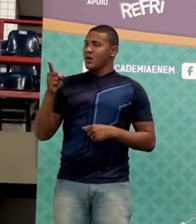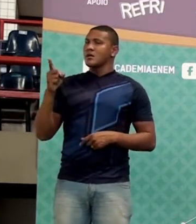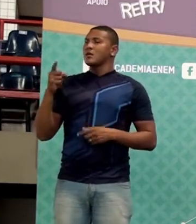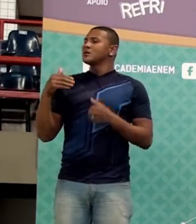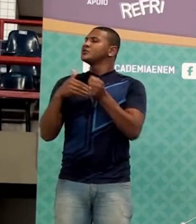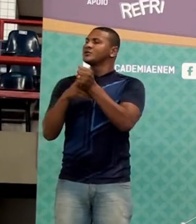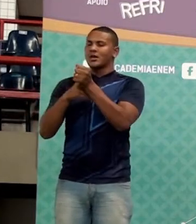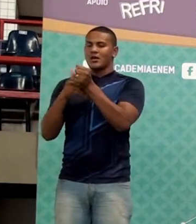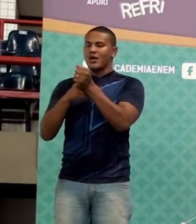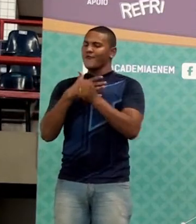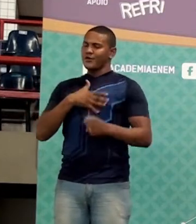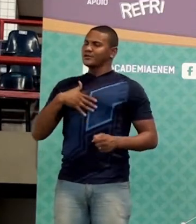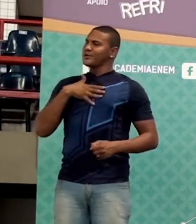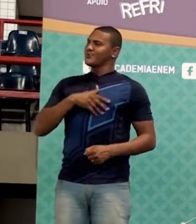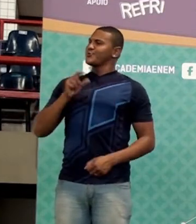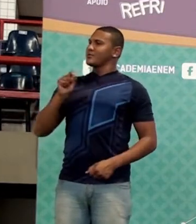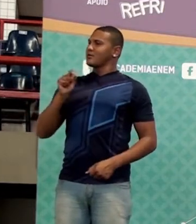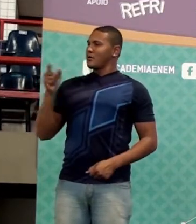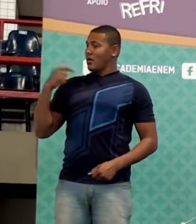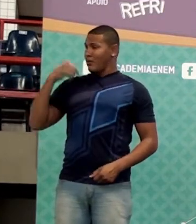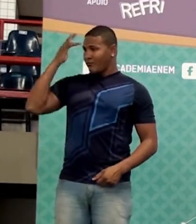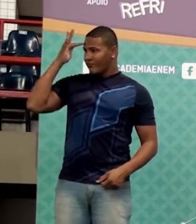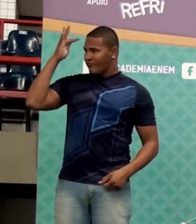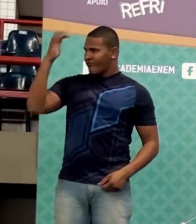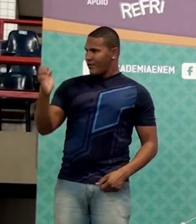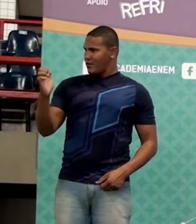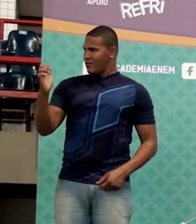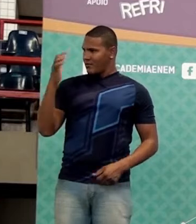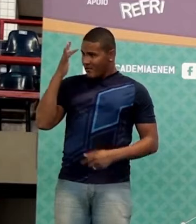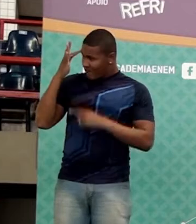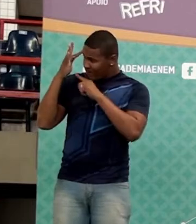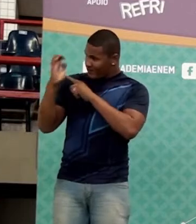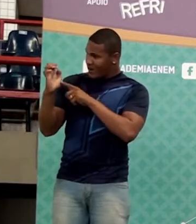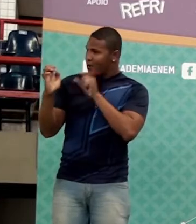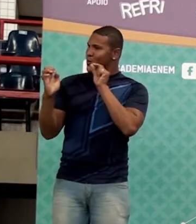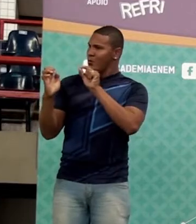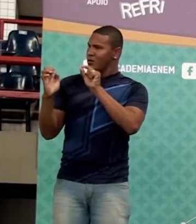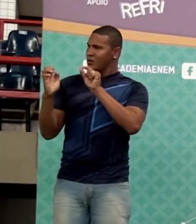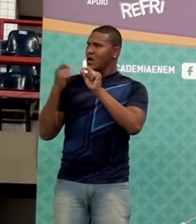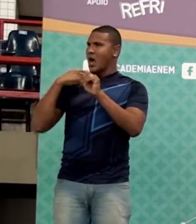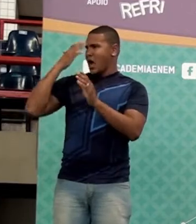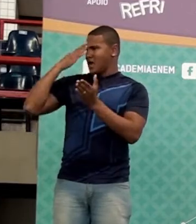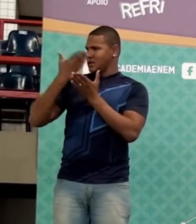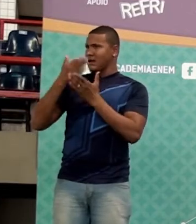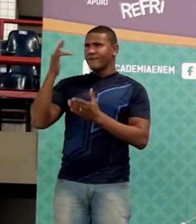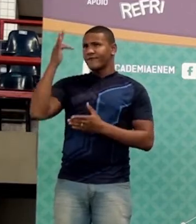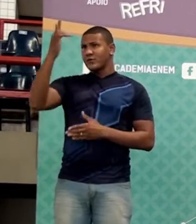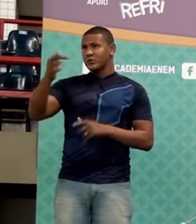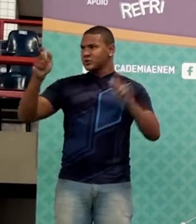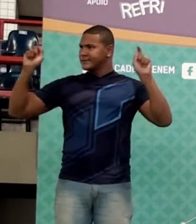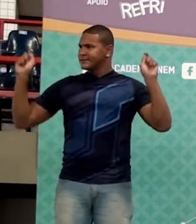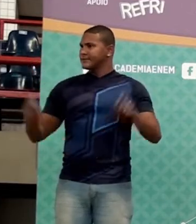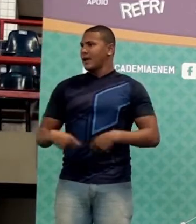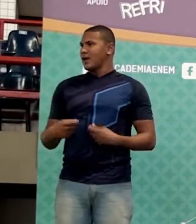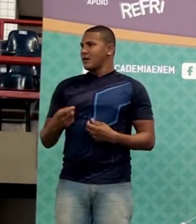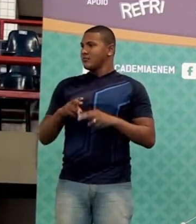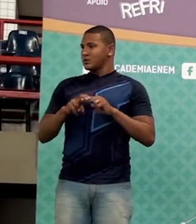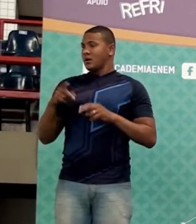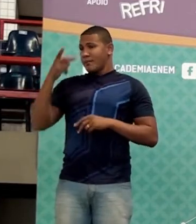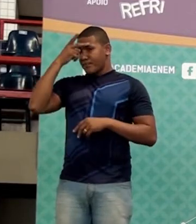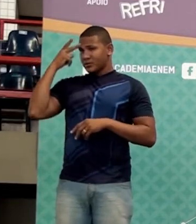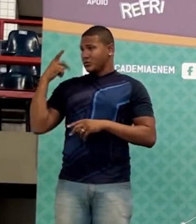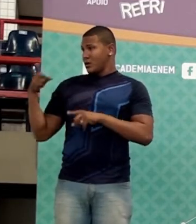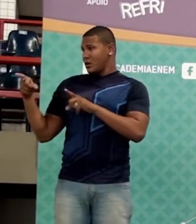da gente é essa fé que a gente tem e que transforma. E as pessoas negativas, elas também atrapalham a